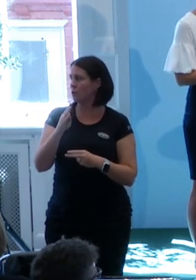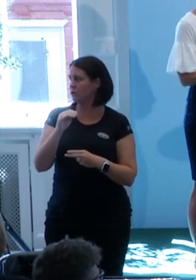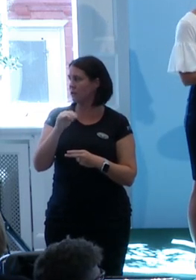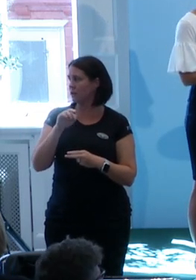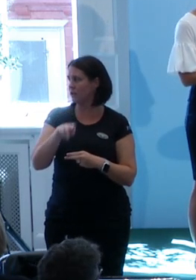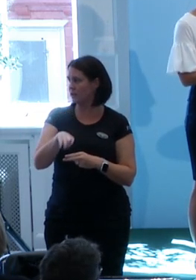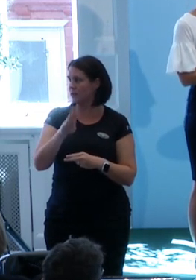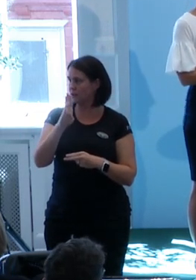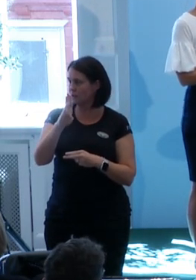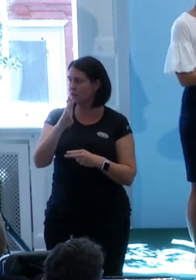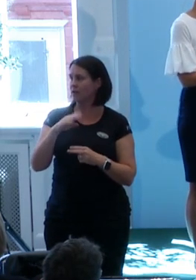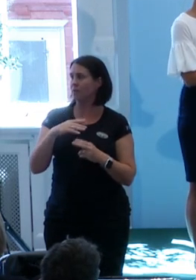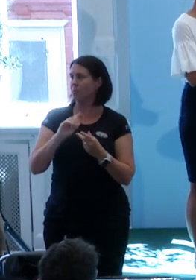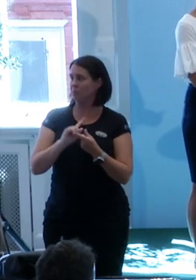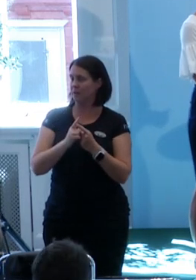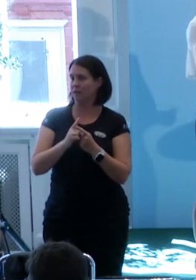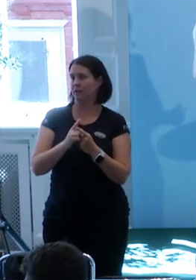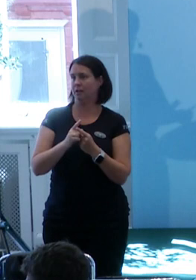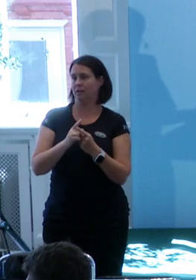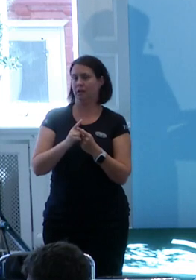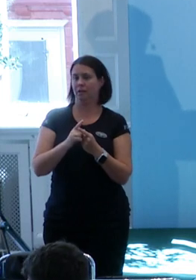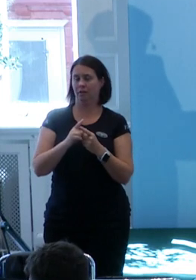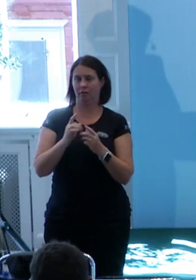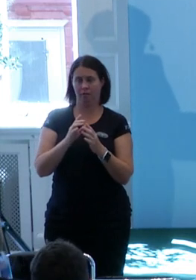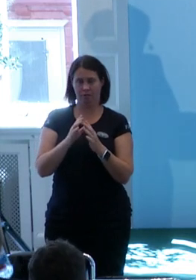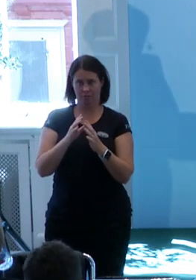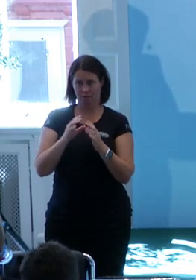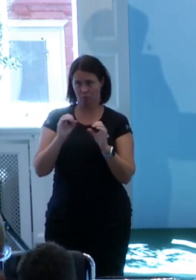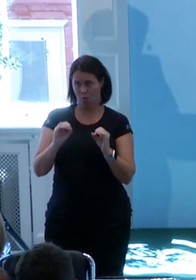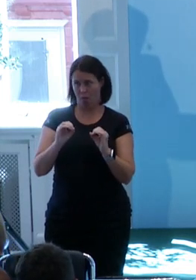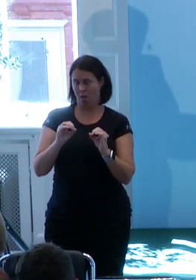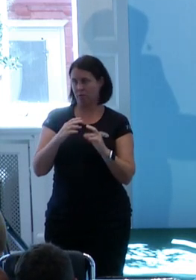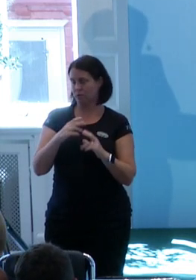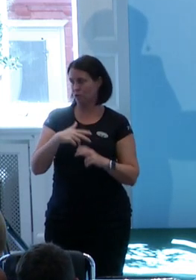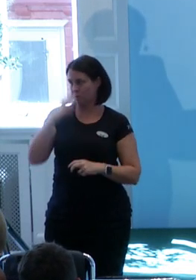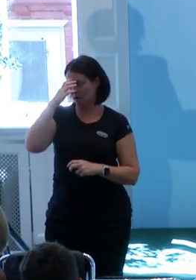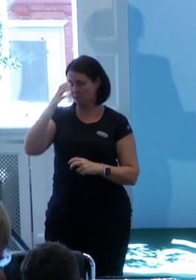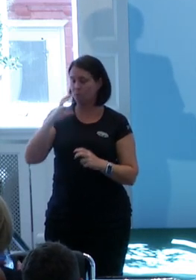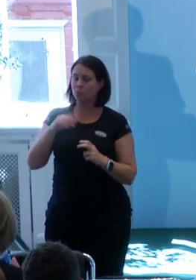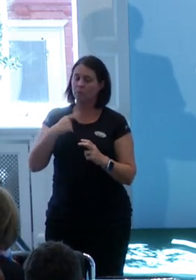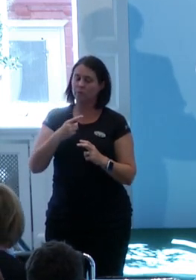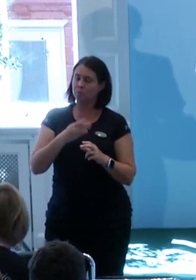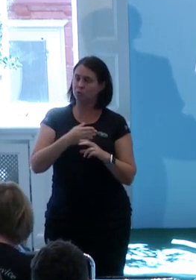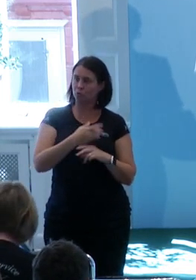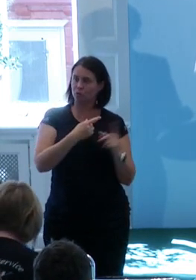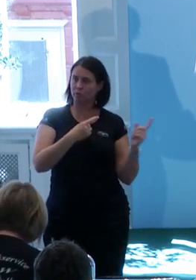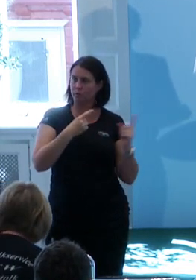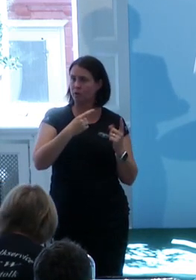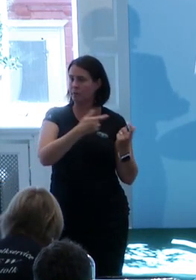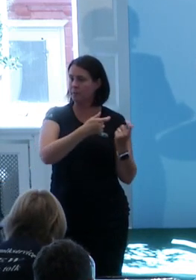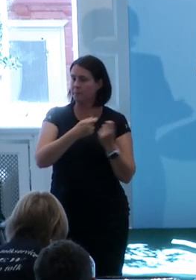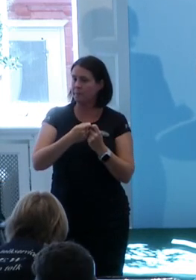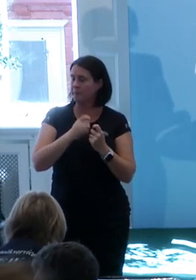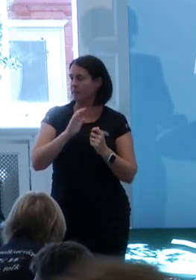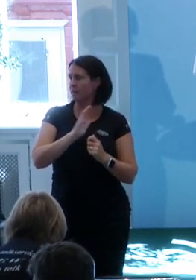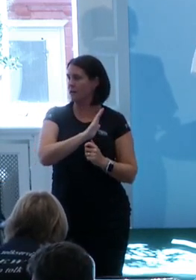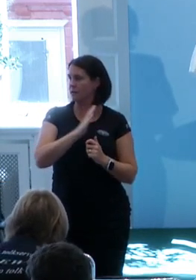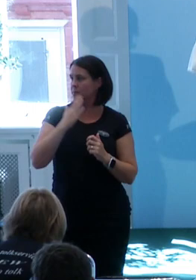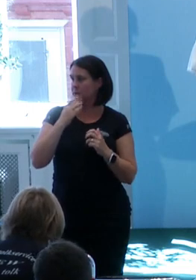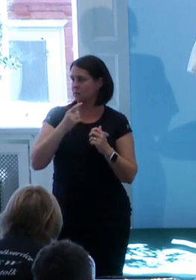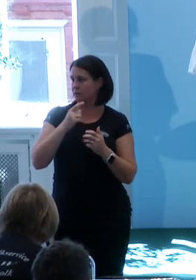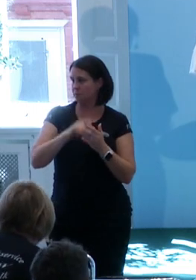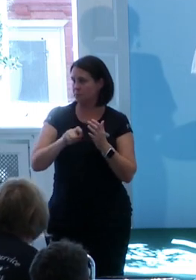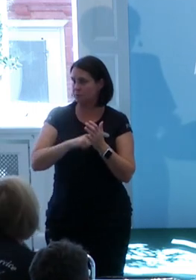otroligt viktig fråga för dem. Och vi begav oss till Köpenhamn för att få höra deras absolut bästa tips för att bli världens